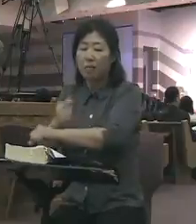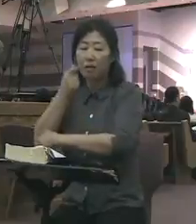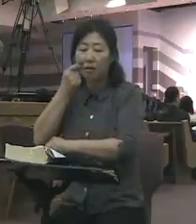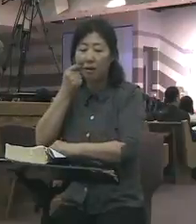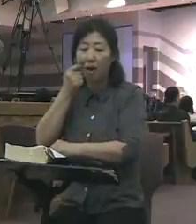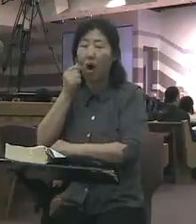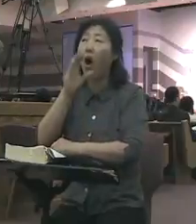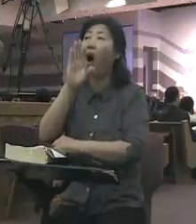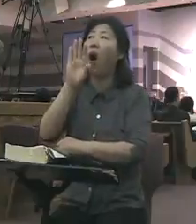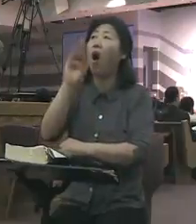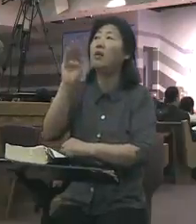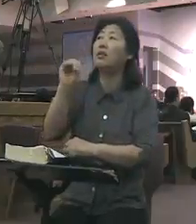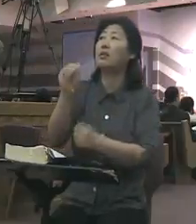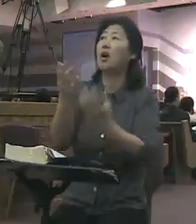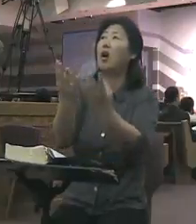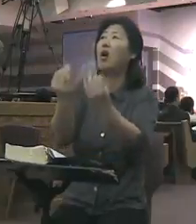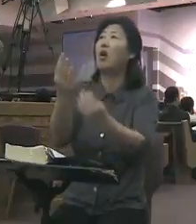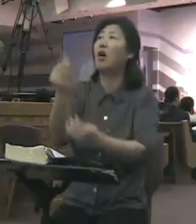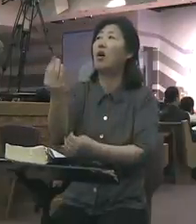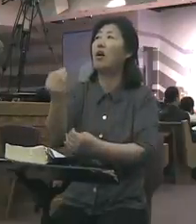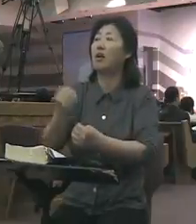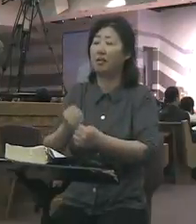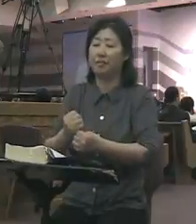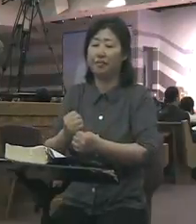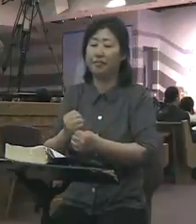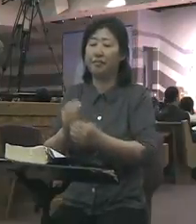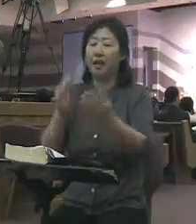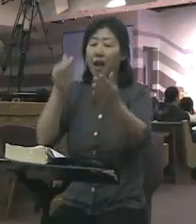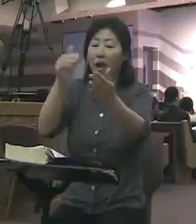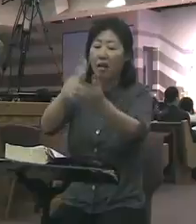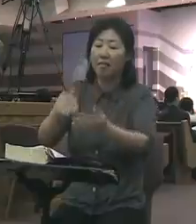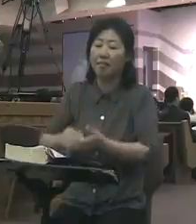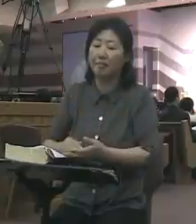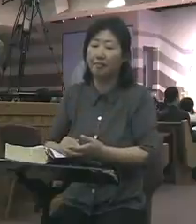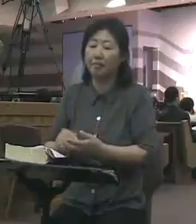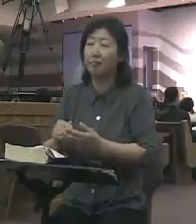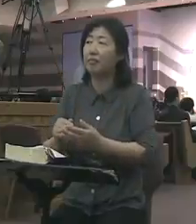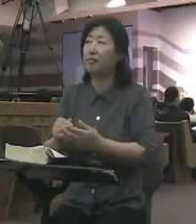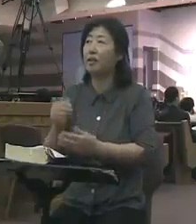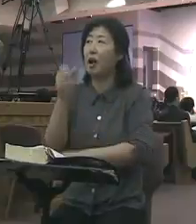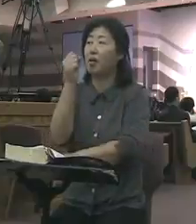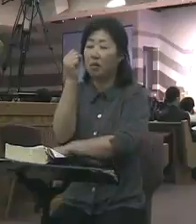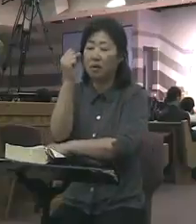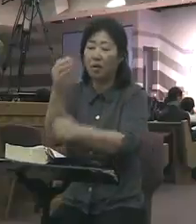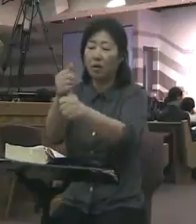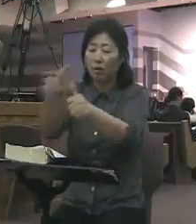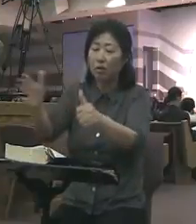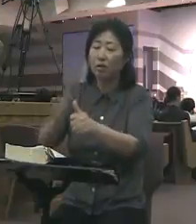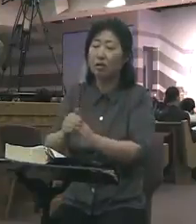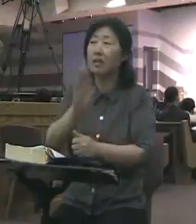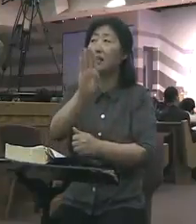언제까지 본질적인 것을 놓치면서 비본질적인 일 때문에 사로잡혀 있게.